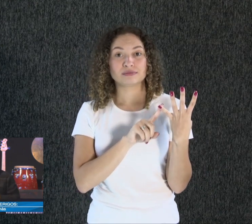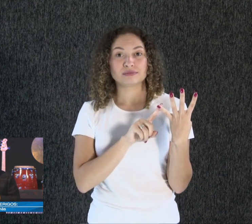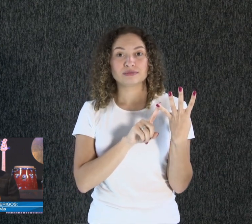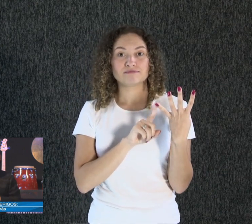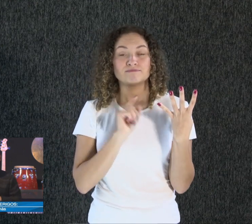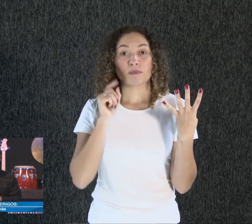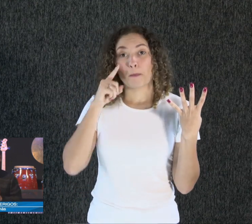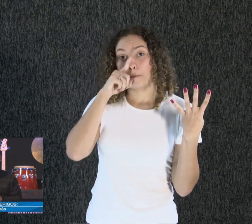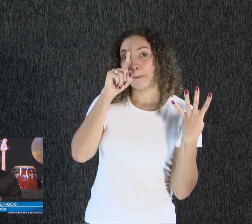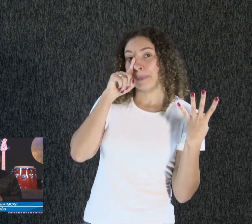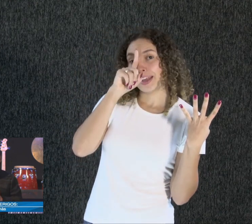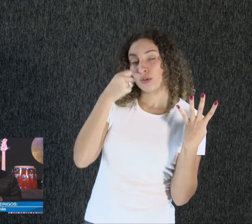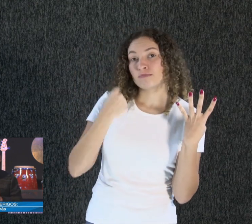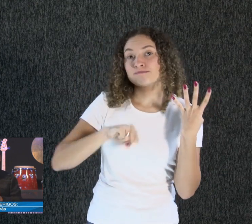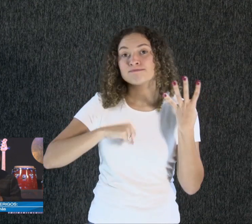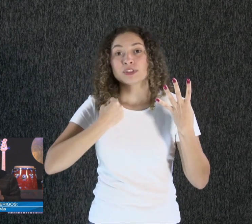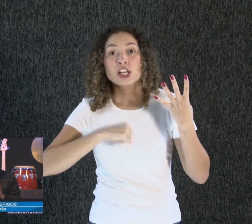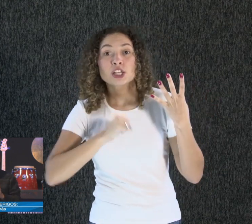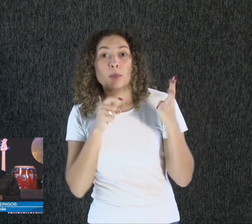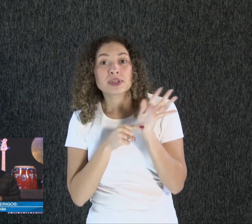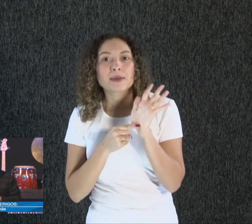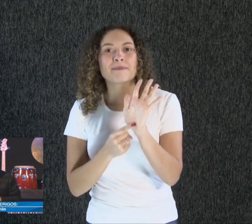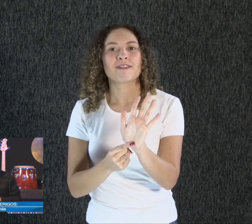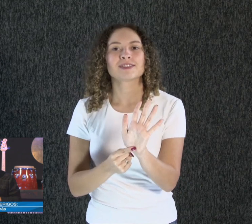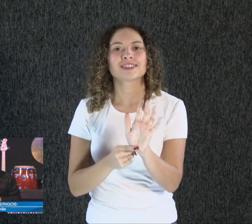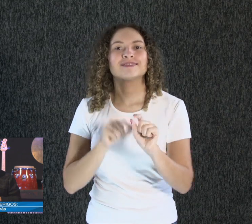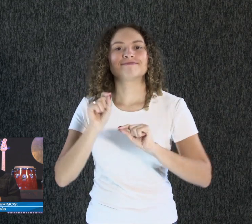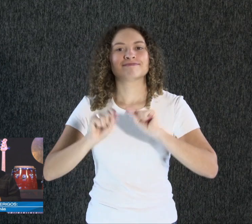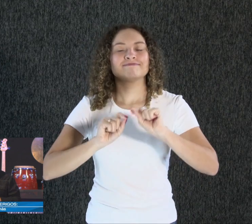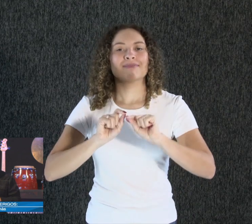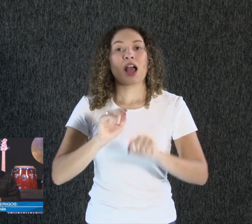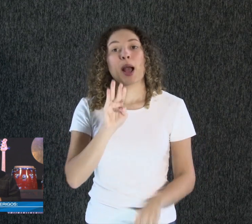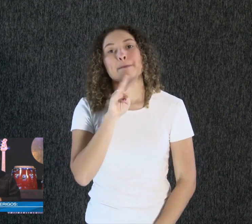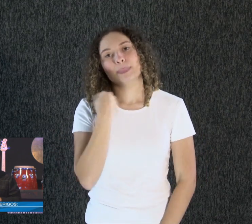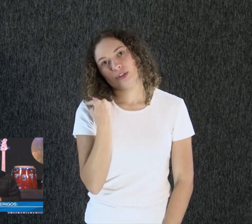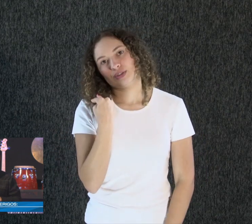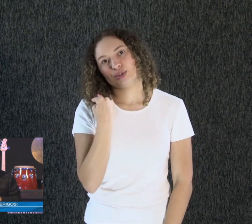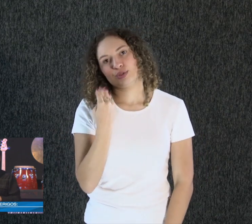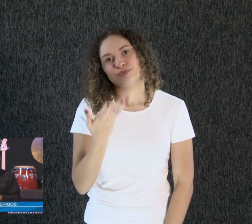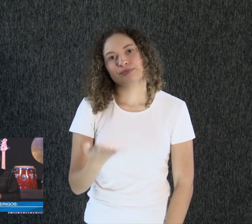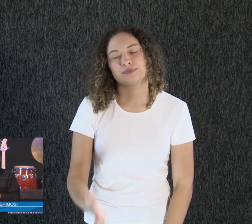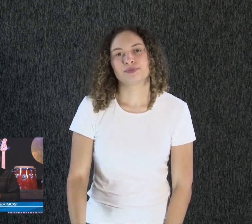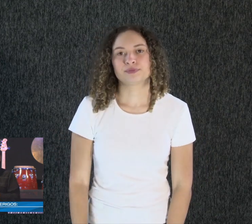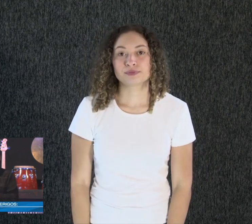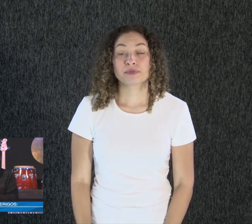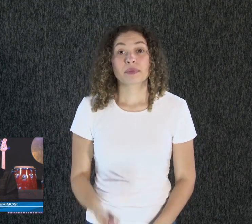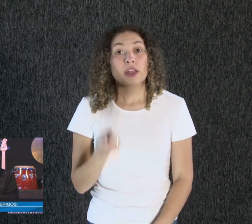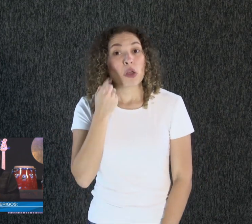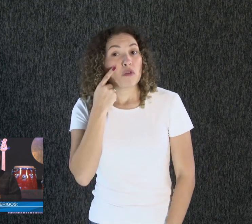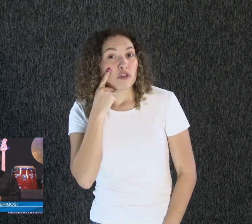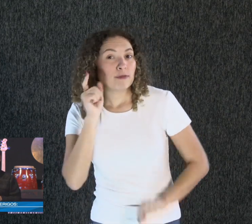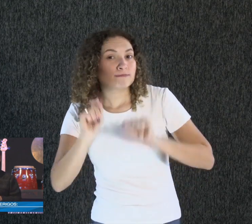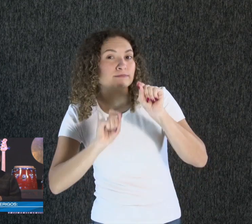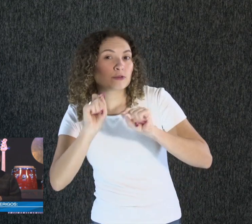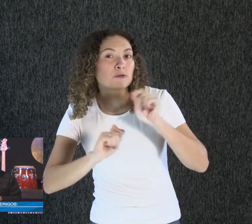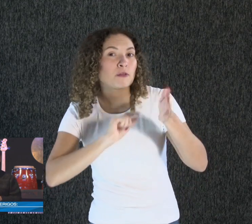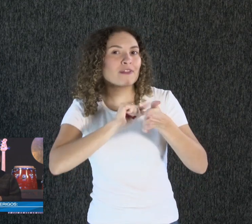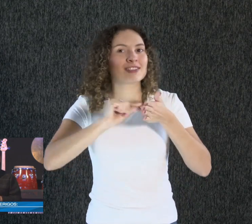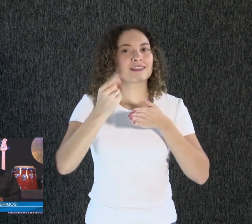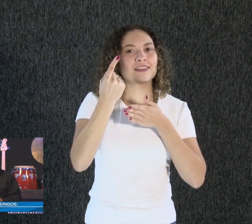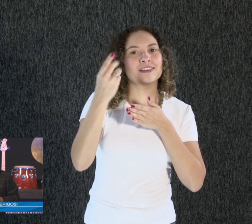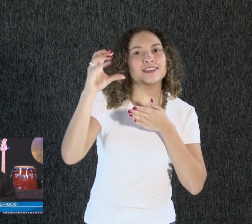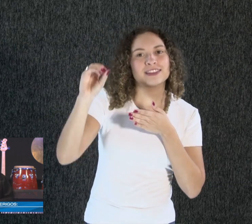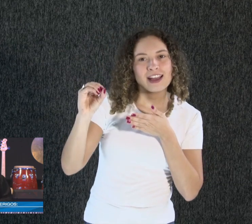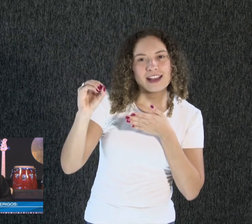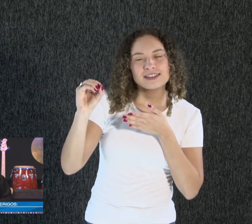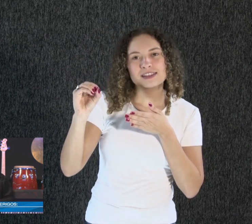Há uma quarta característica aqui, um quarto perigo que o salmista aponta, que é a morte.